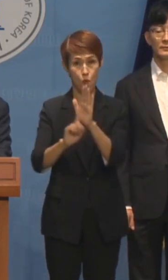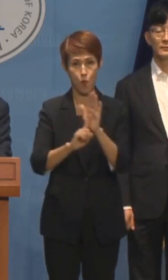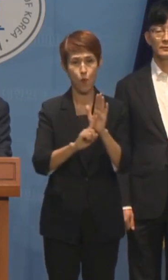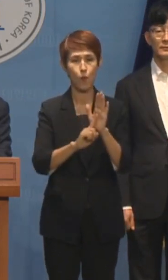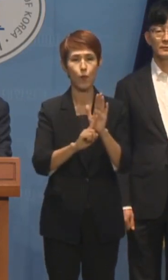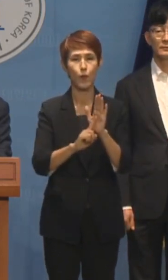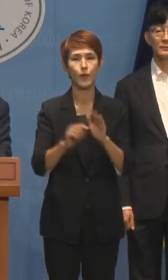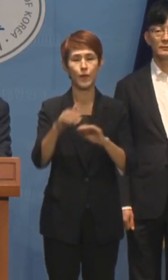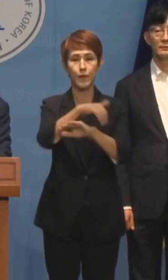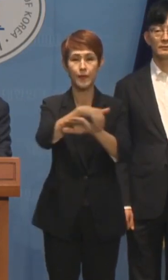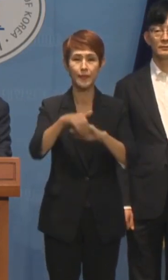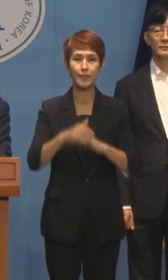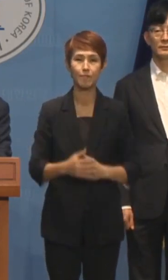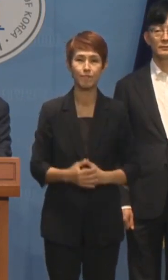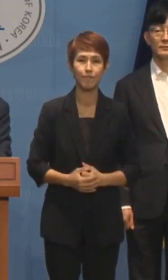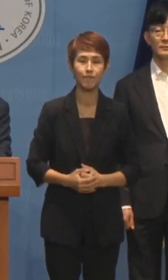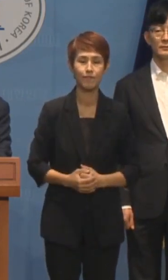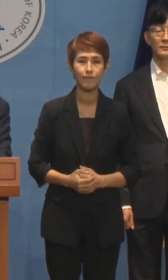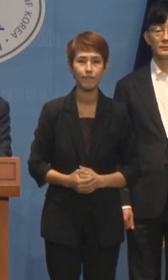강화해 나가겠습니다.